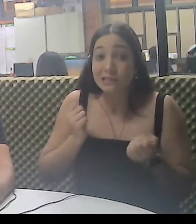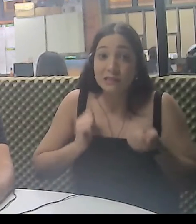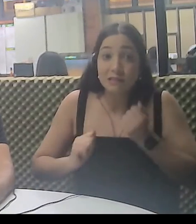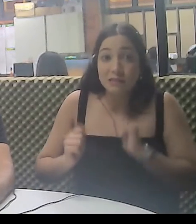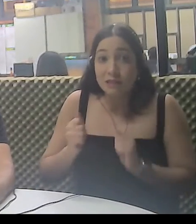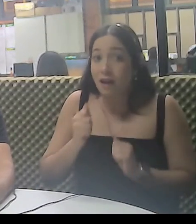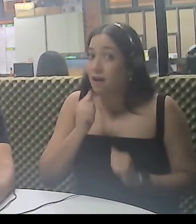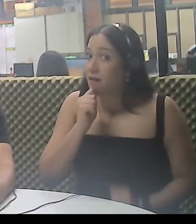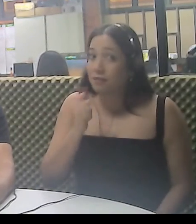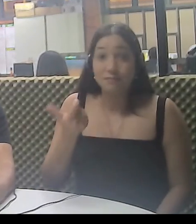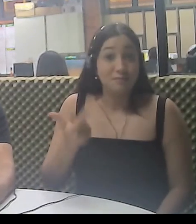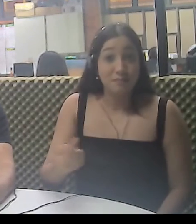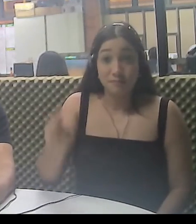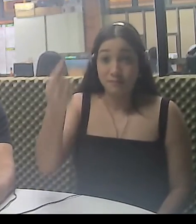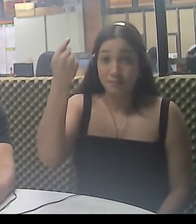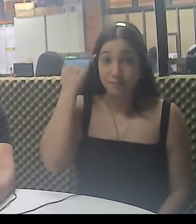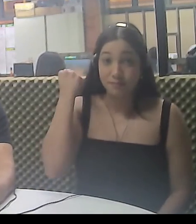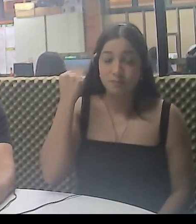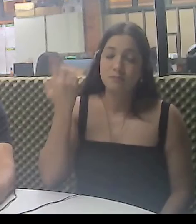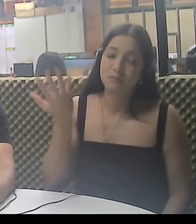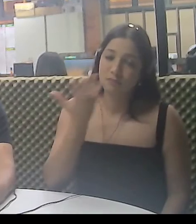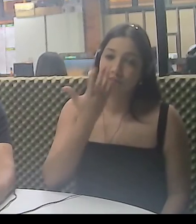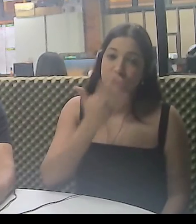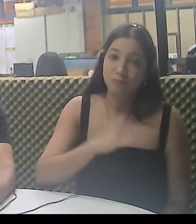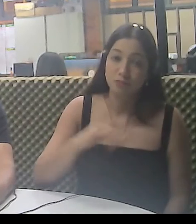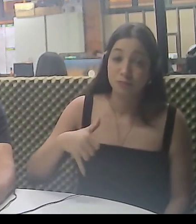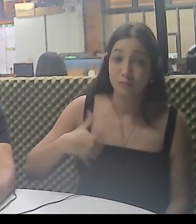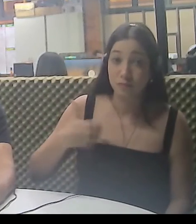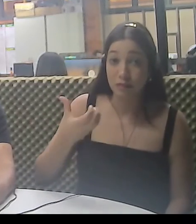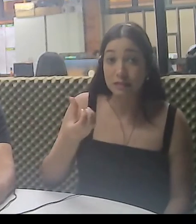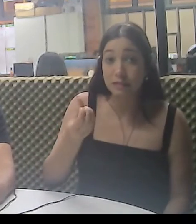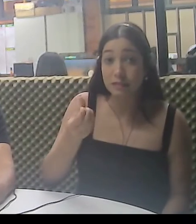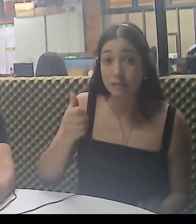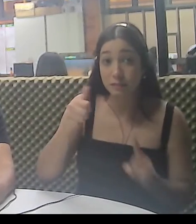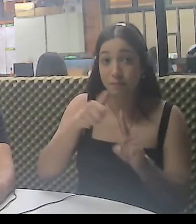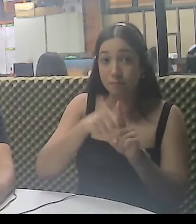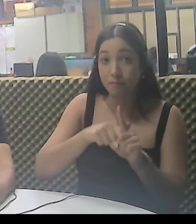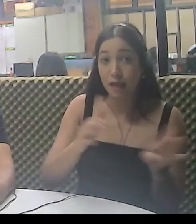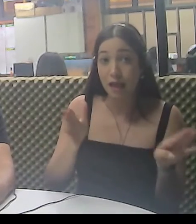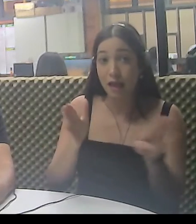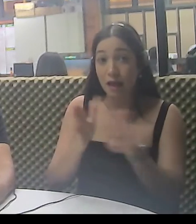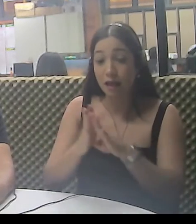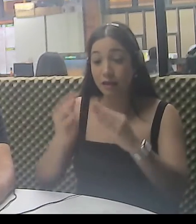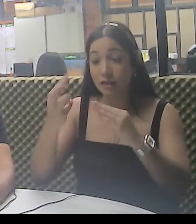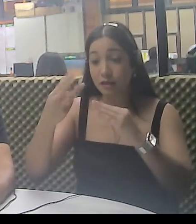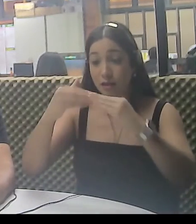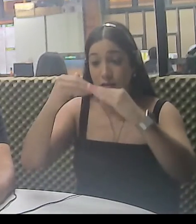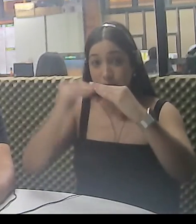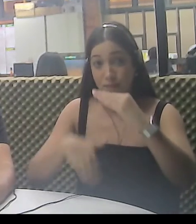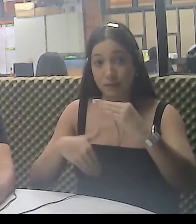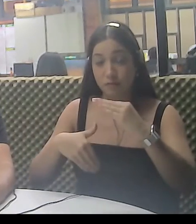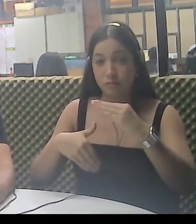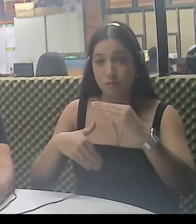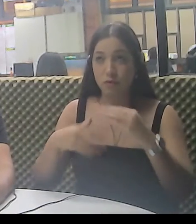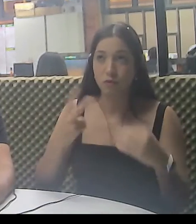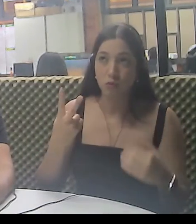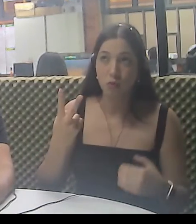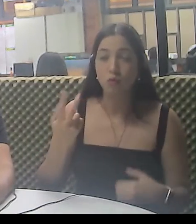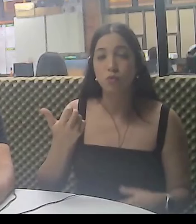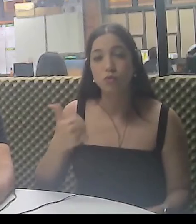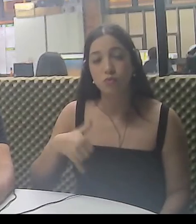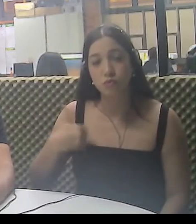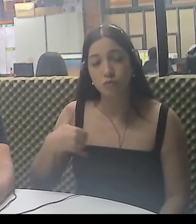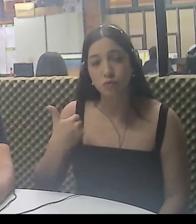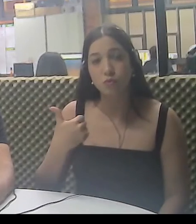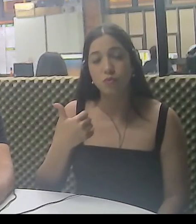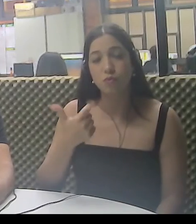não estava contemplada. São as crianças de 6 meses a menores de 3 anos, ou seja, 2 anos, 11 meses